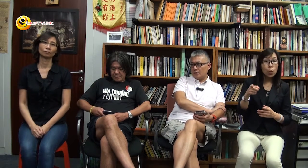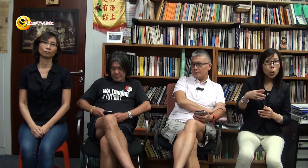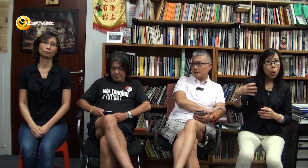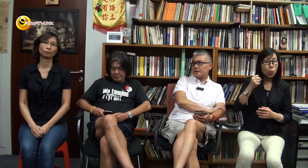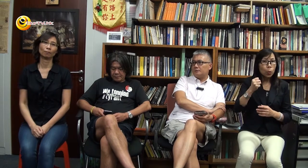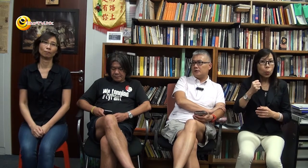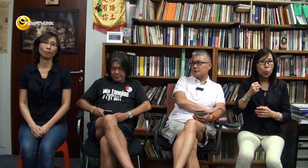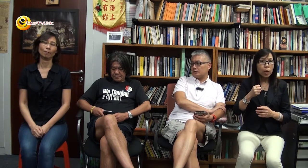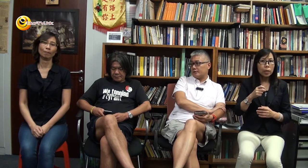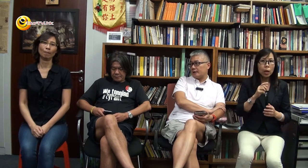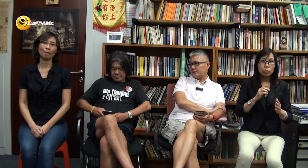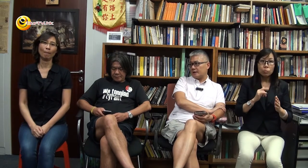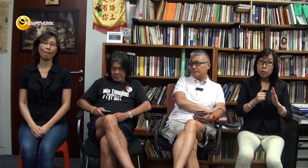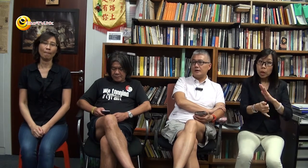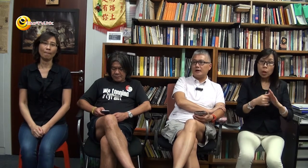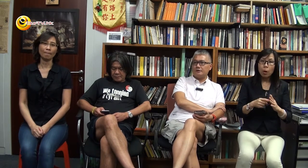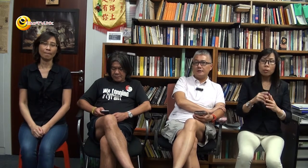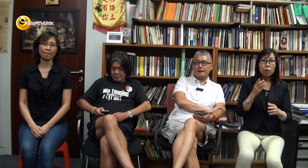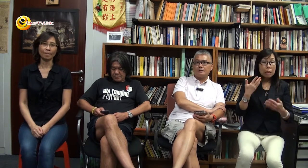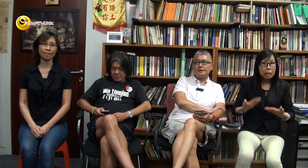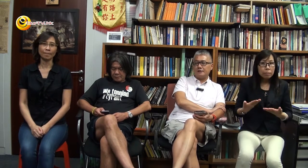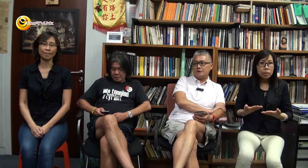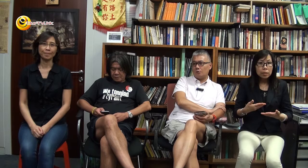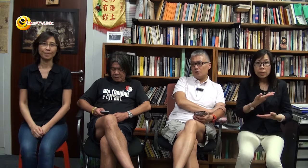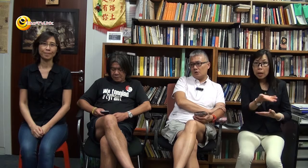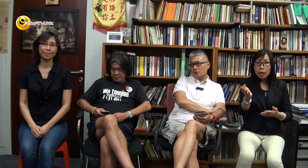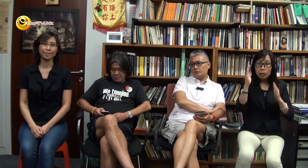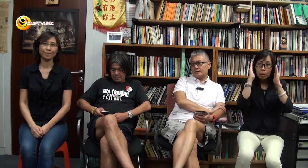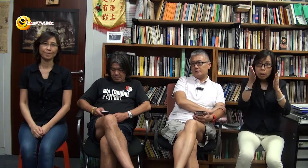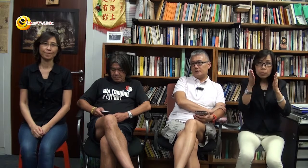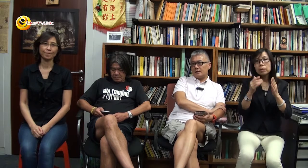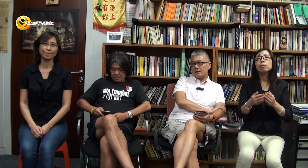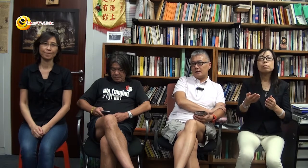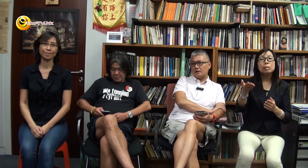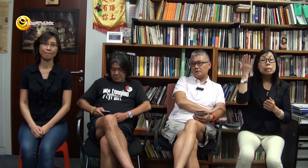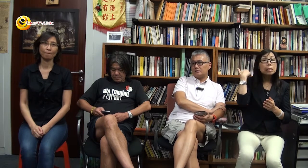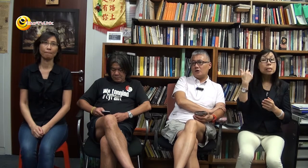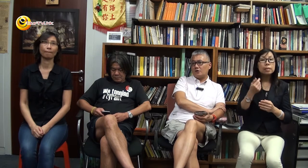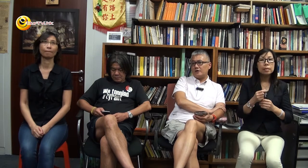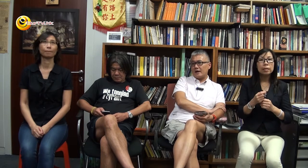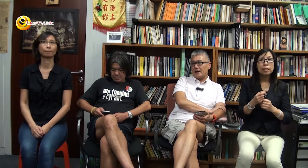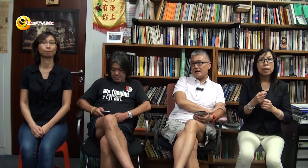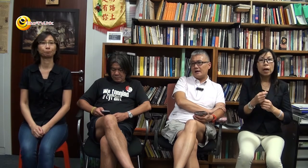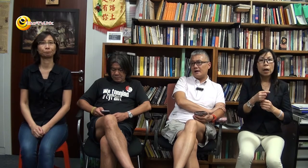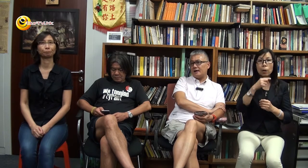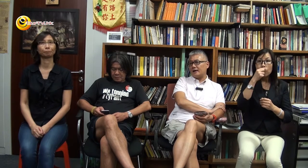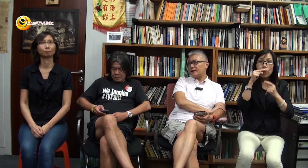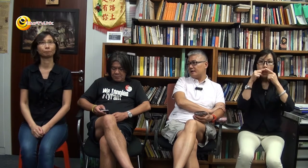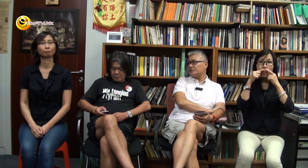威。咁可能今次咧就順佢攤啫。咁但係如果大家都有留意到早陣子阿財爺